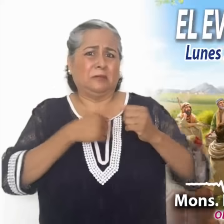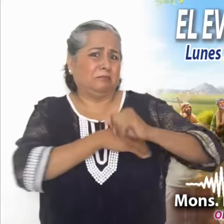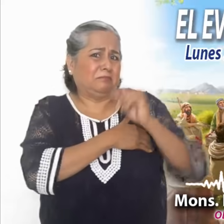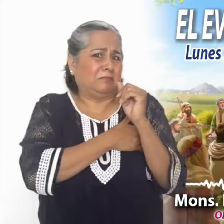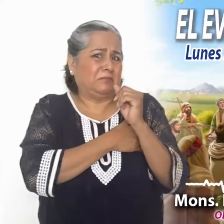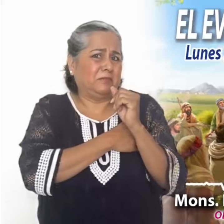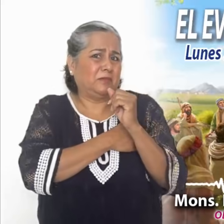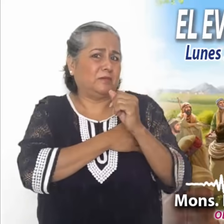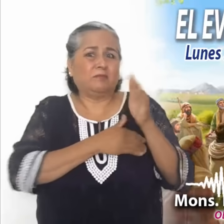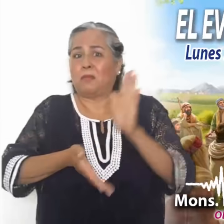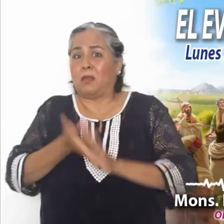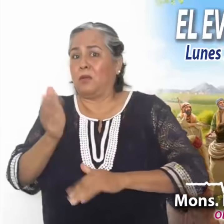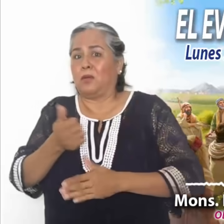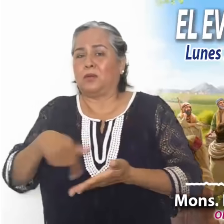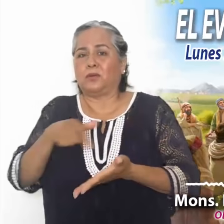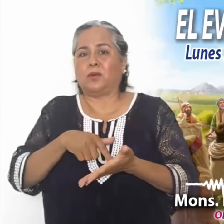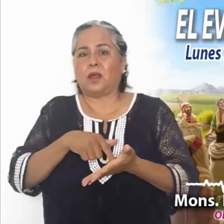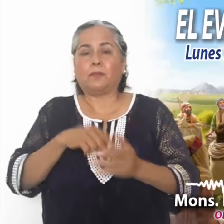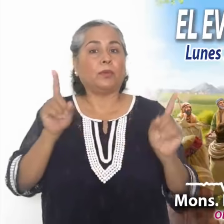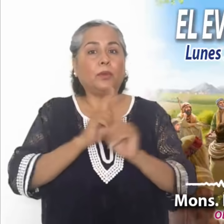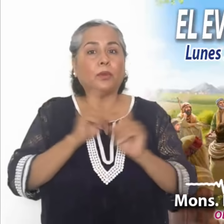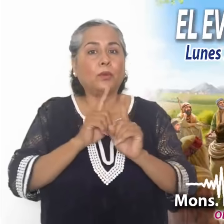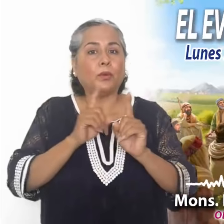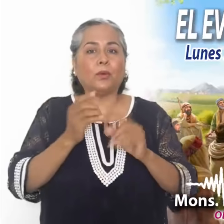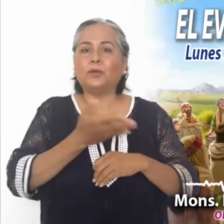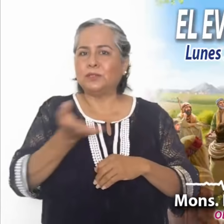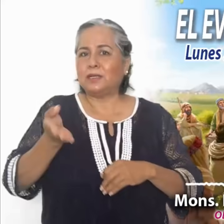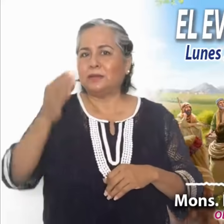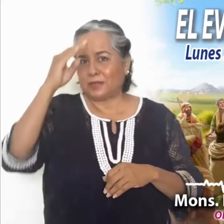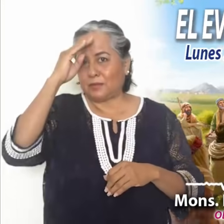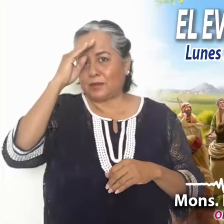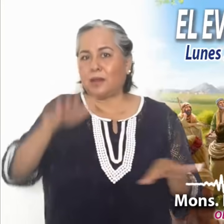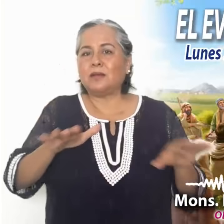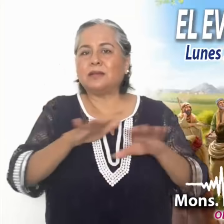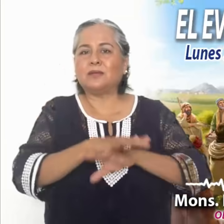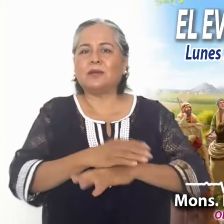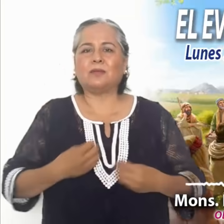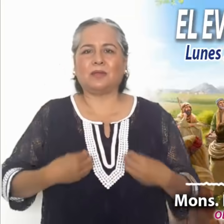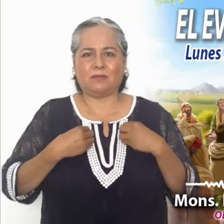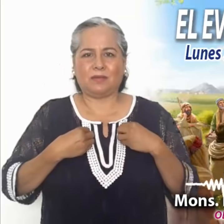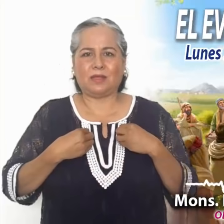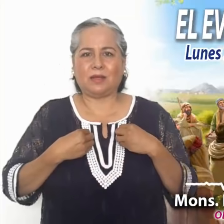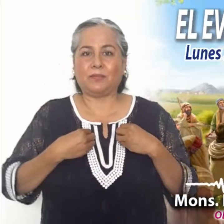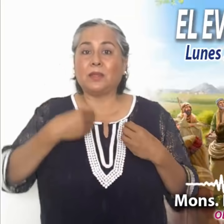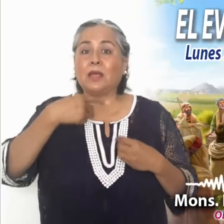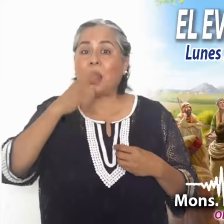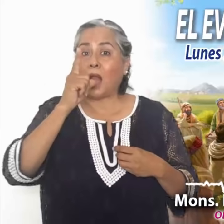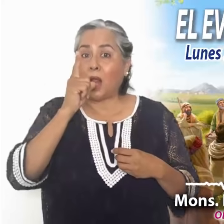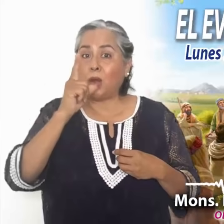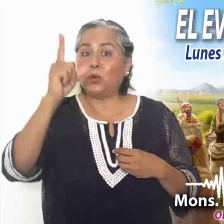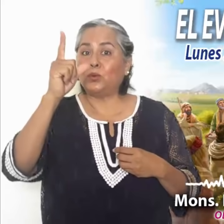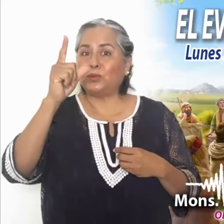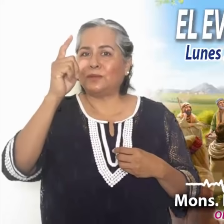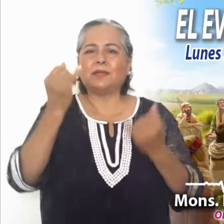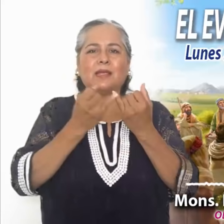de la cama. Tendremos que iluminar estos momentos, pero no desde